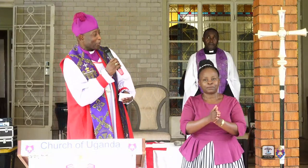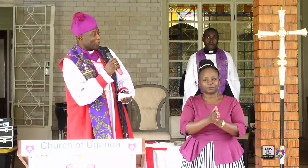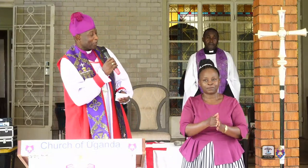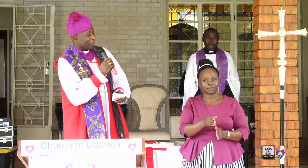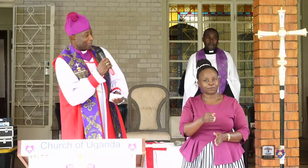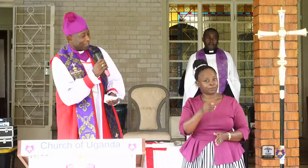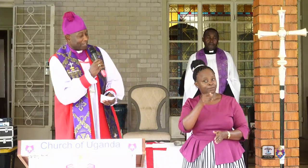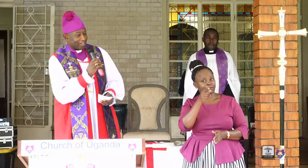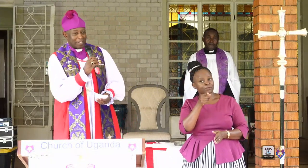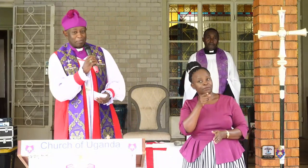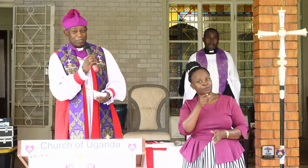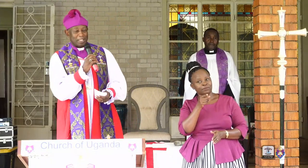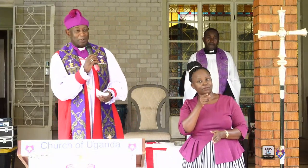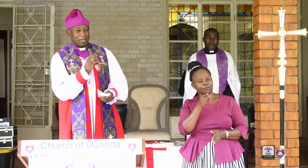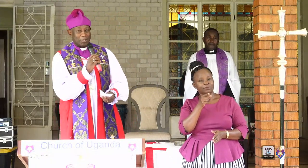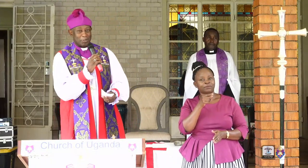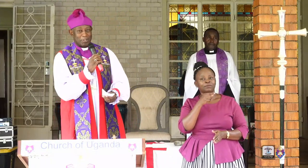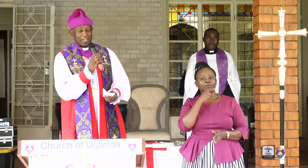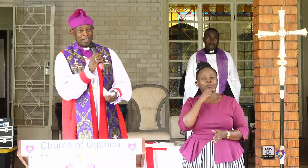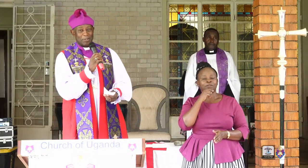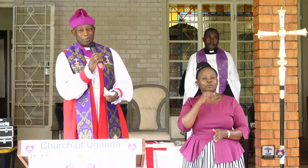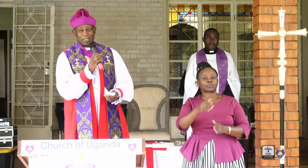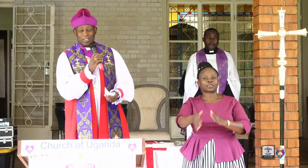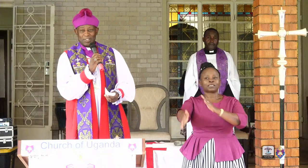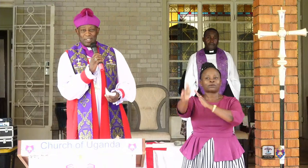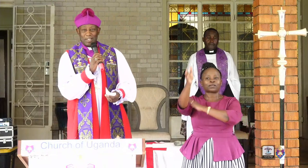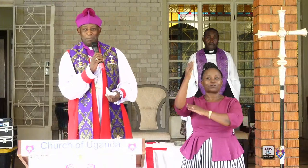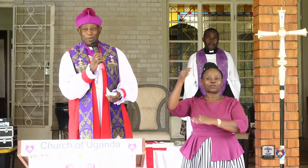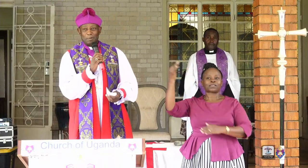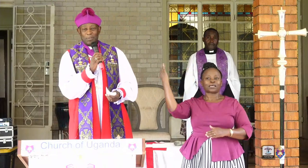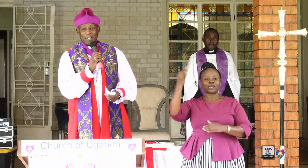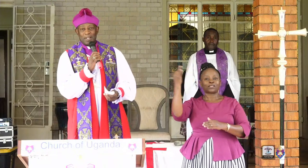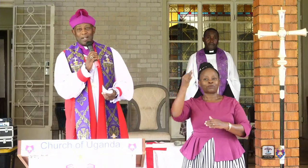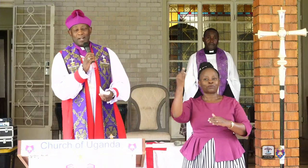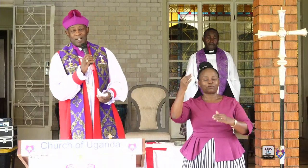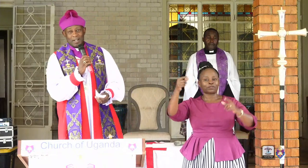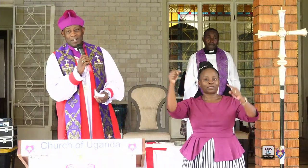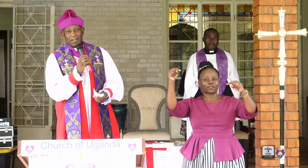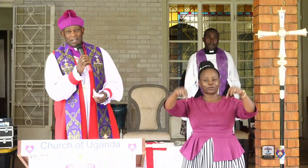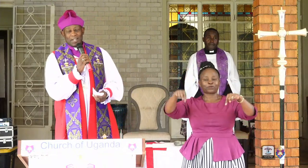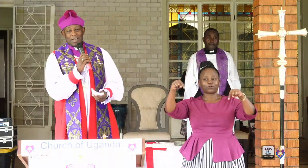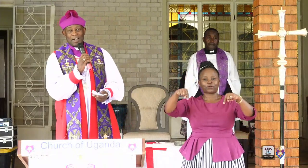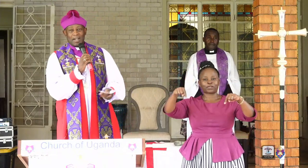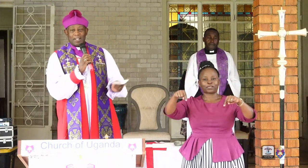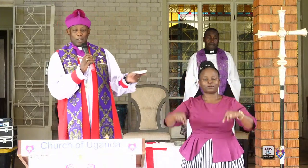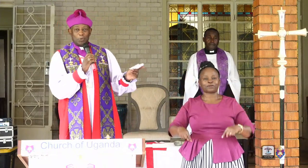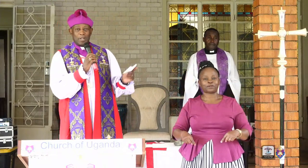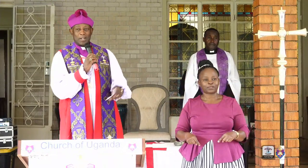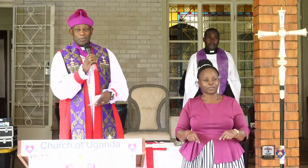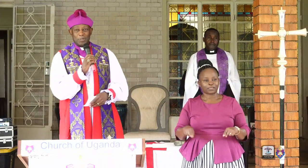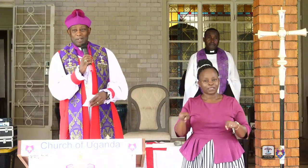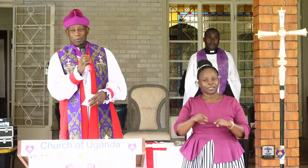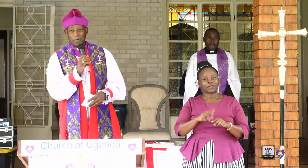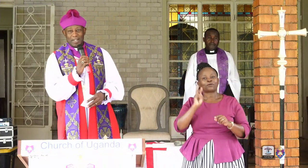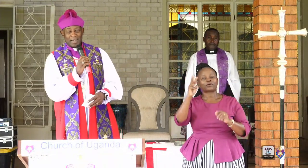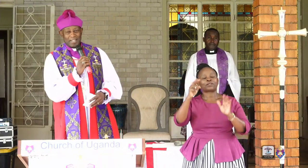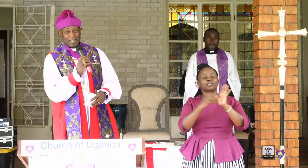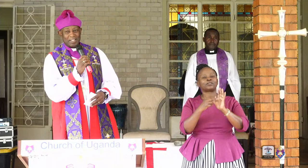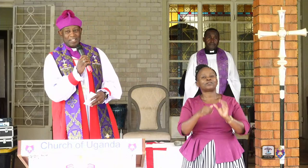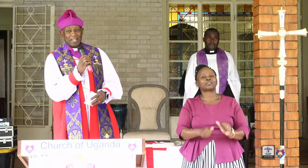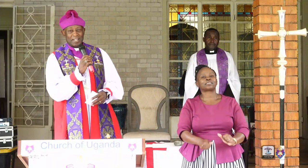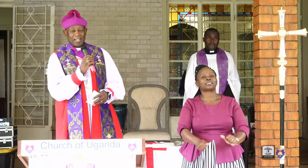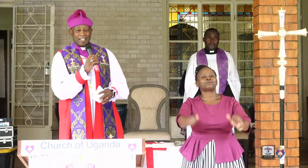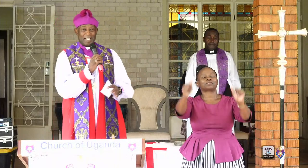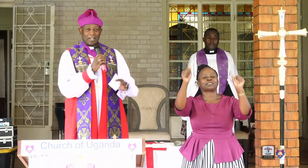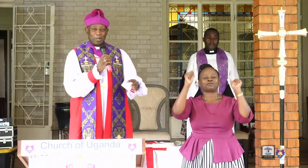ono msajja wa Katonda agenda tulisa ekigambo. Era ajja kweyanjula kubanga